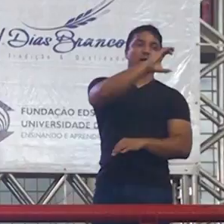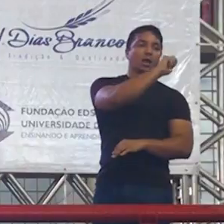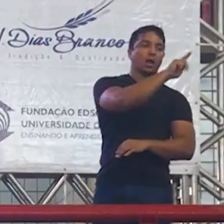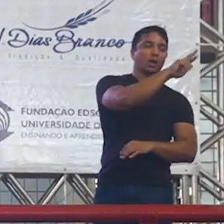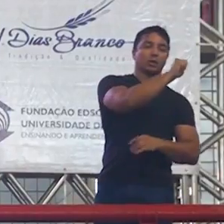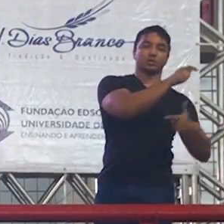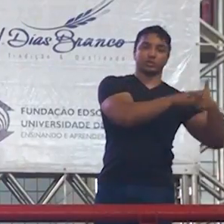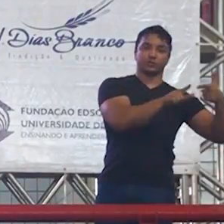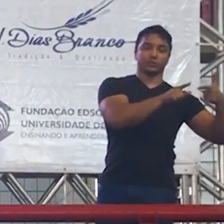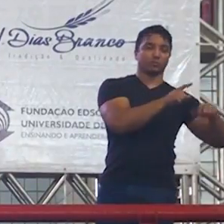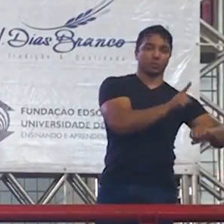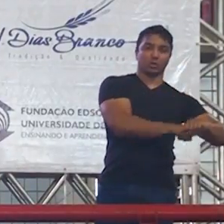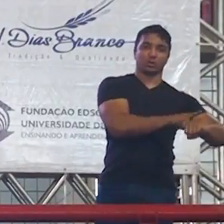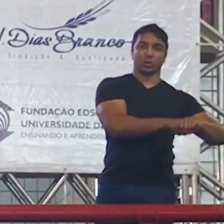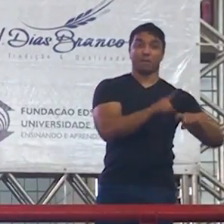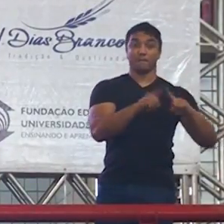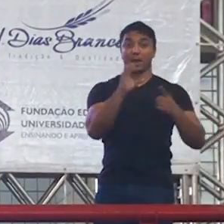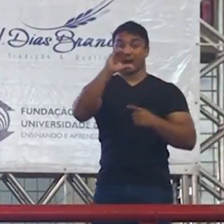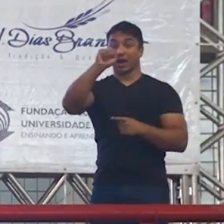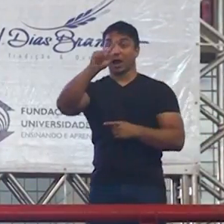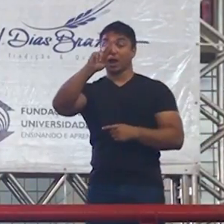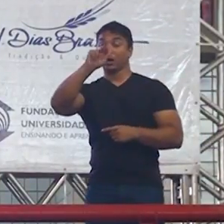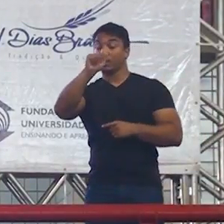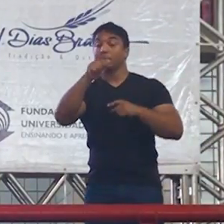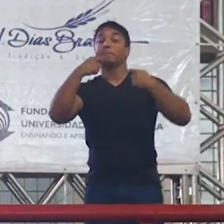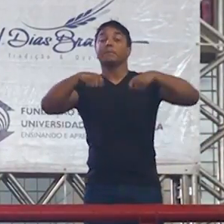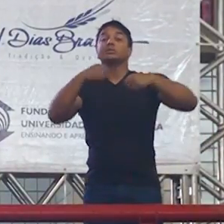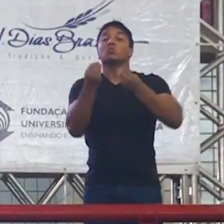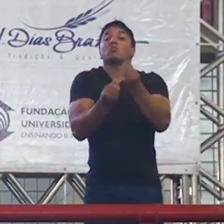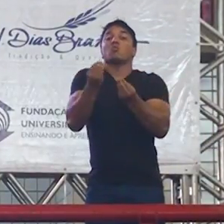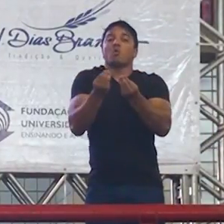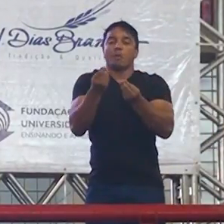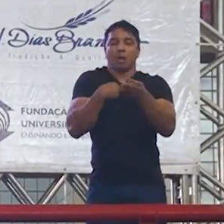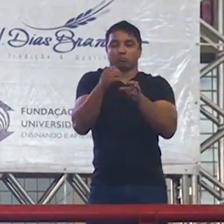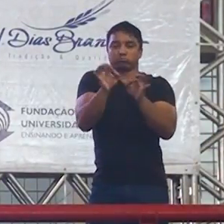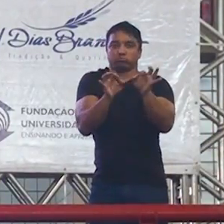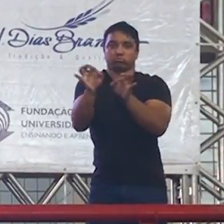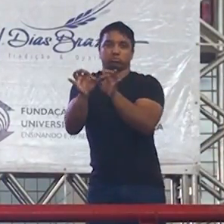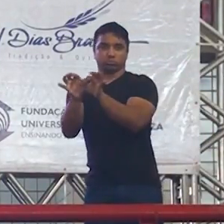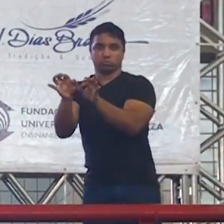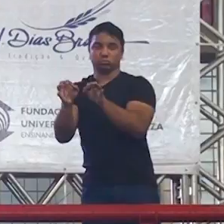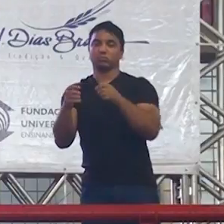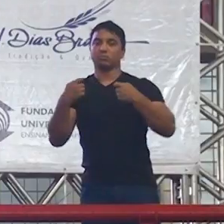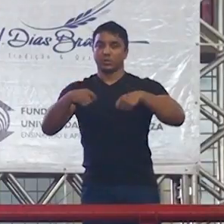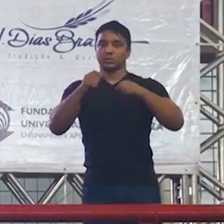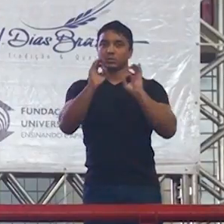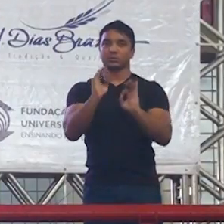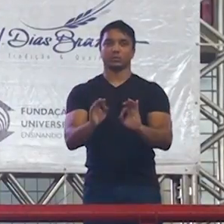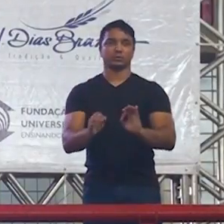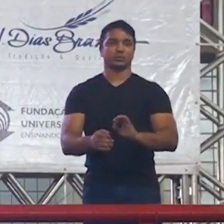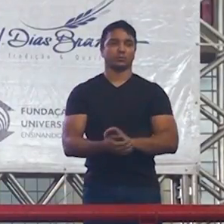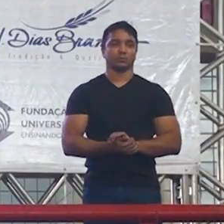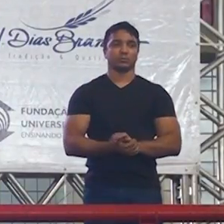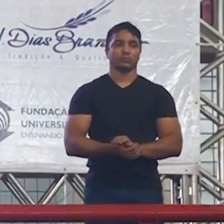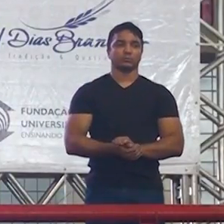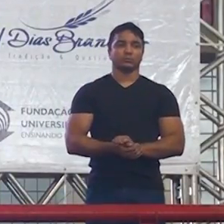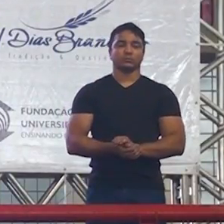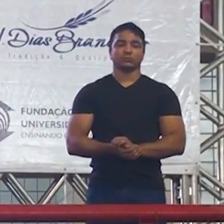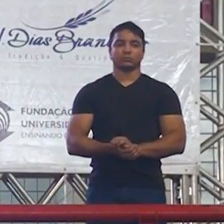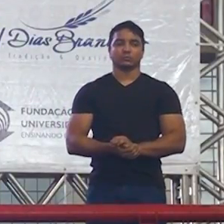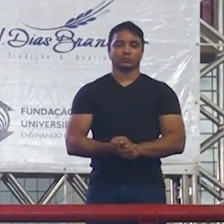carga não pode ser desorganizada. Tem que ser como? Organizada. Muito bem? Ok. Vamos à